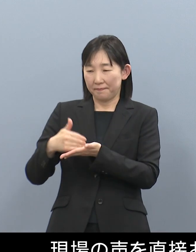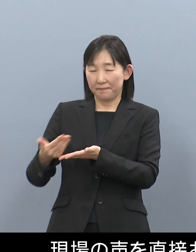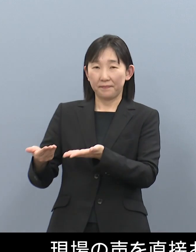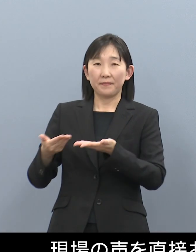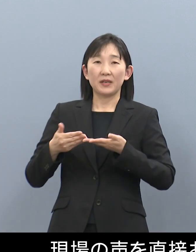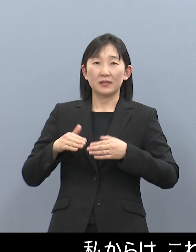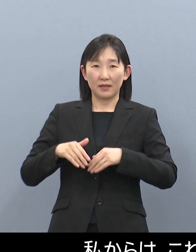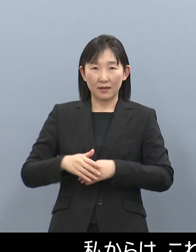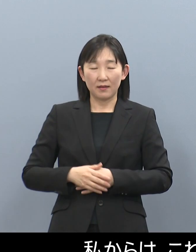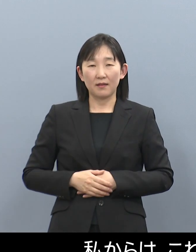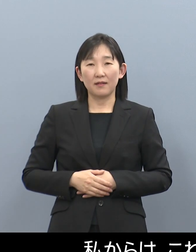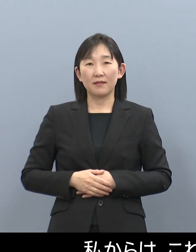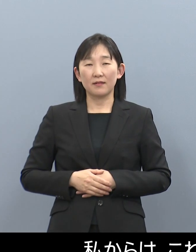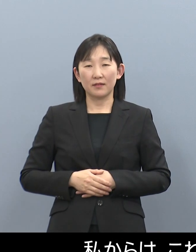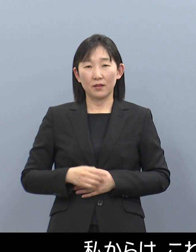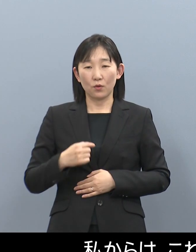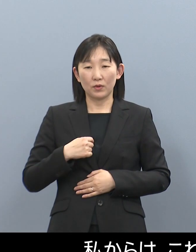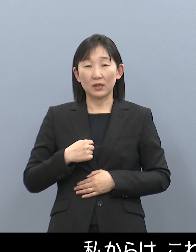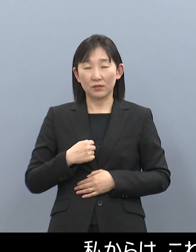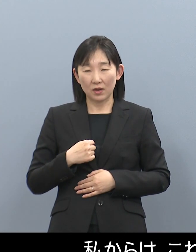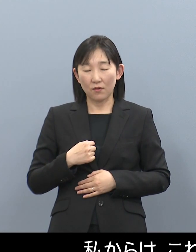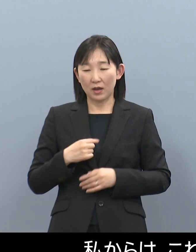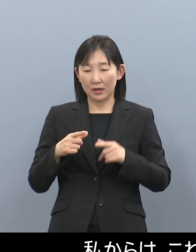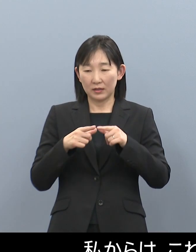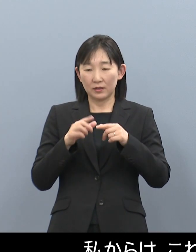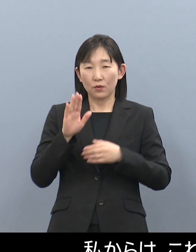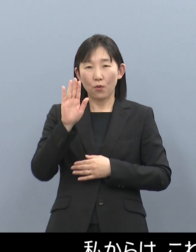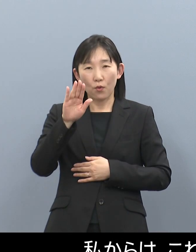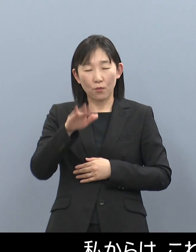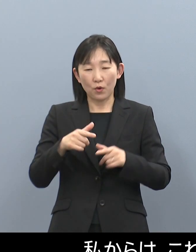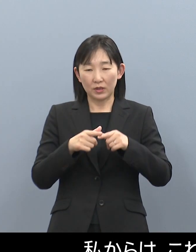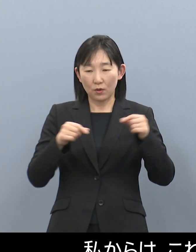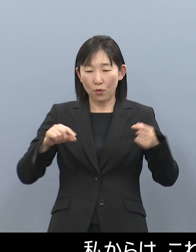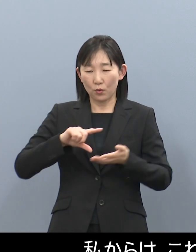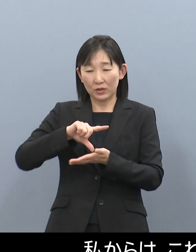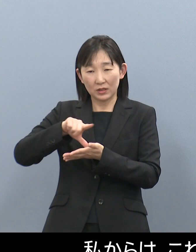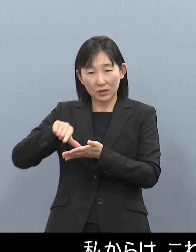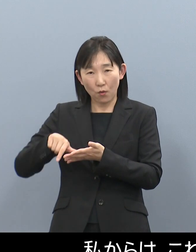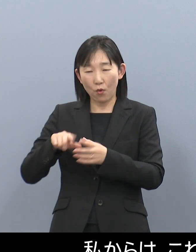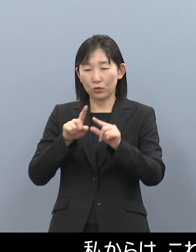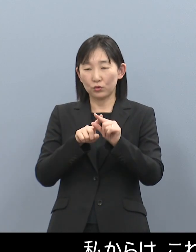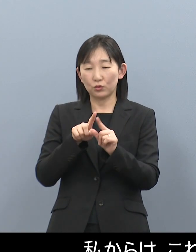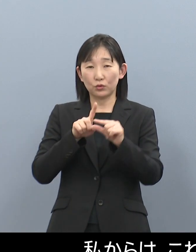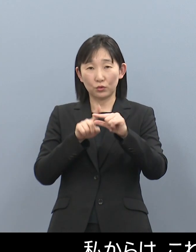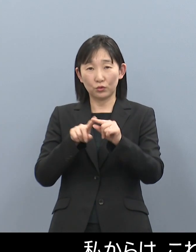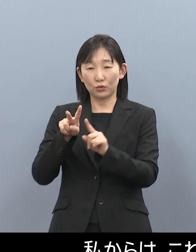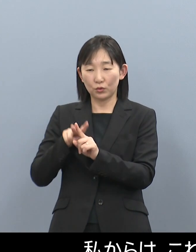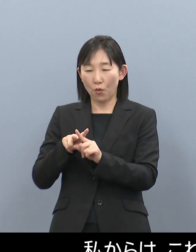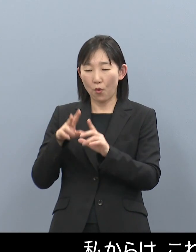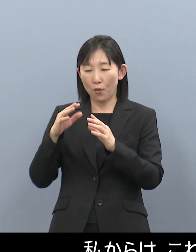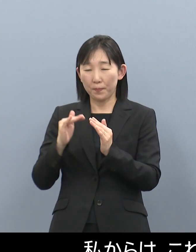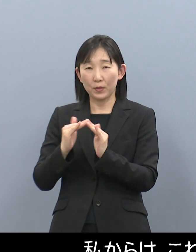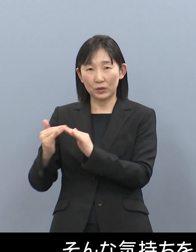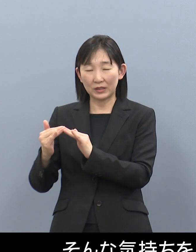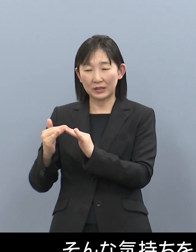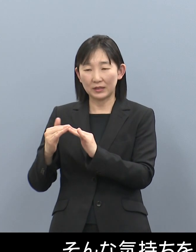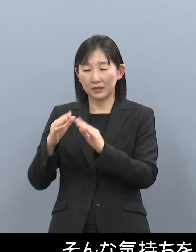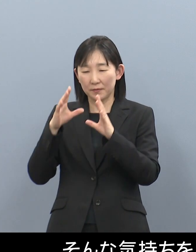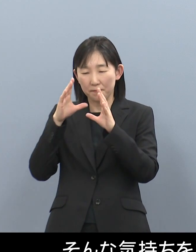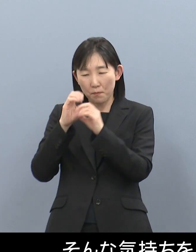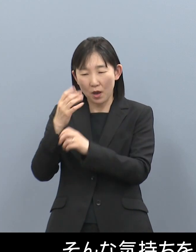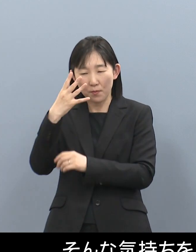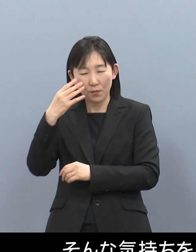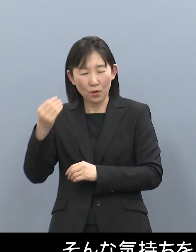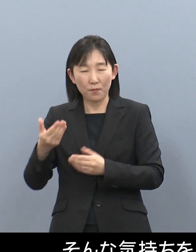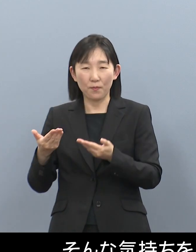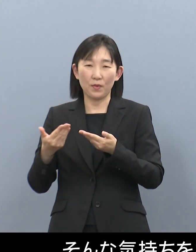。私からこれからも日本の地方都市中小都市への眼差しを持ち続けてほしいそんな気持